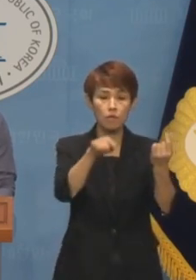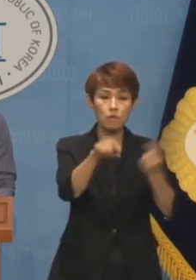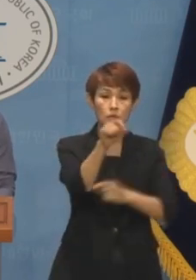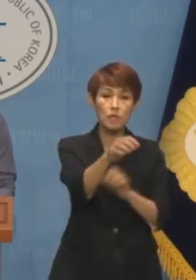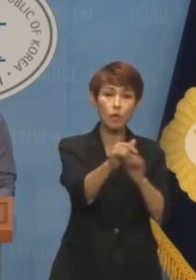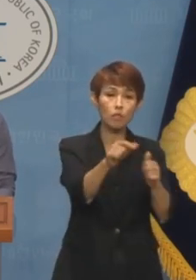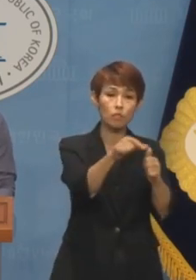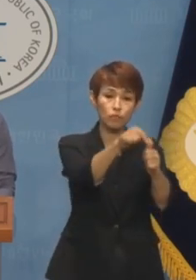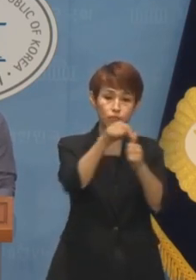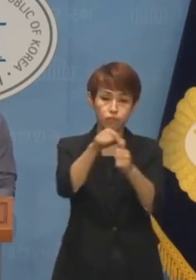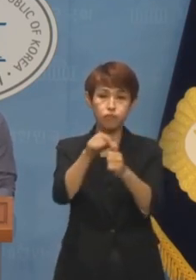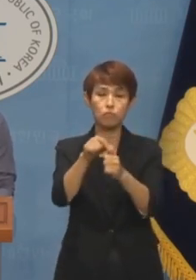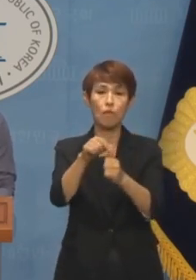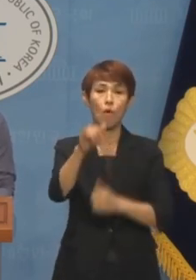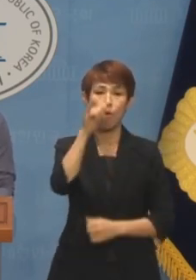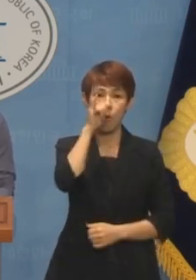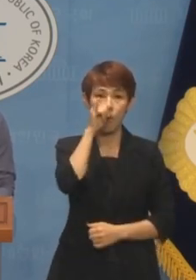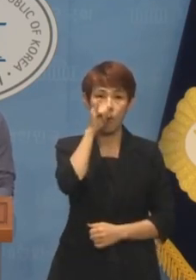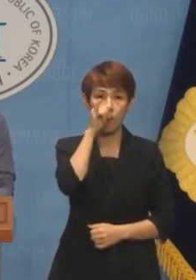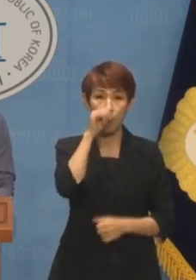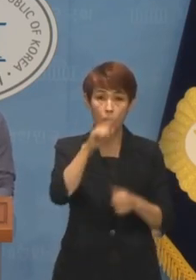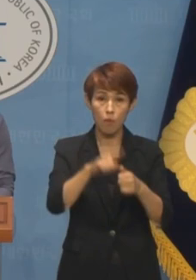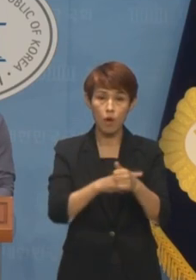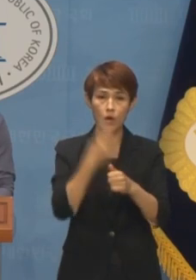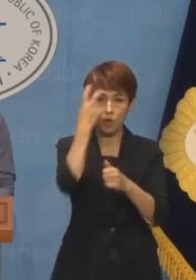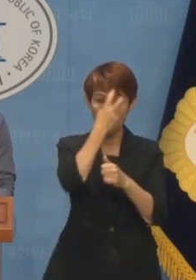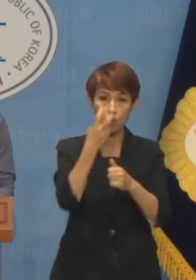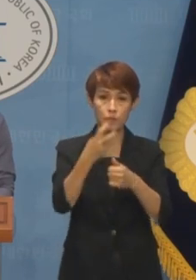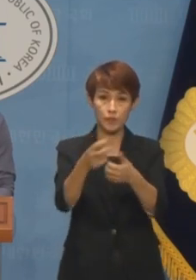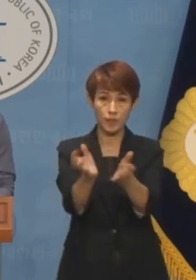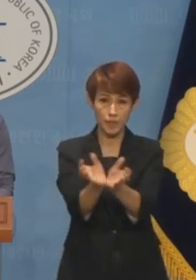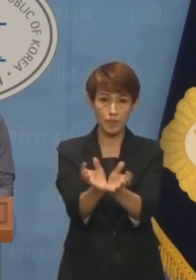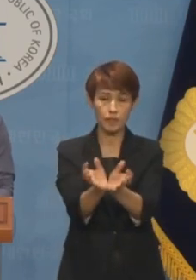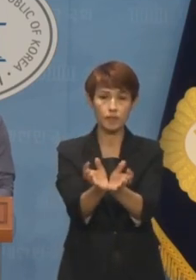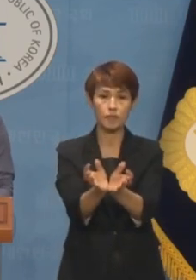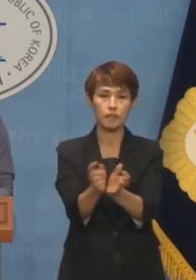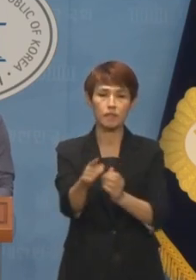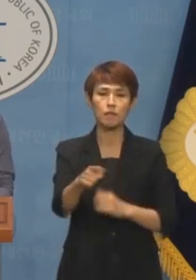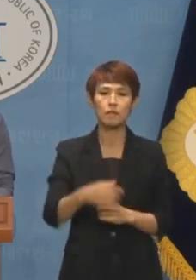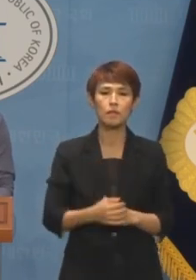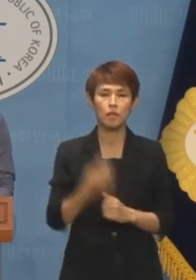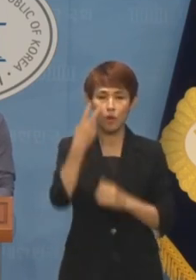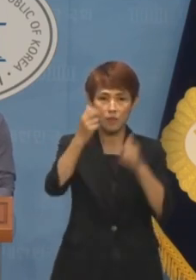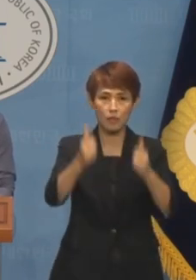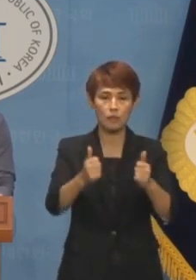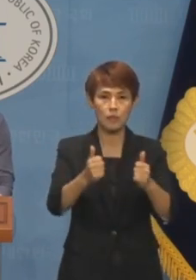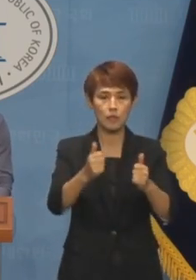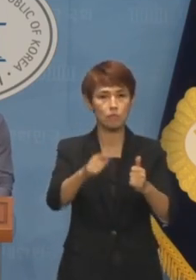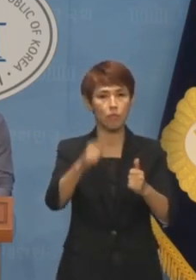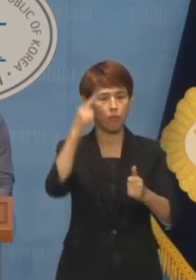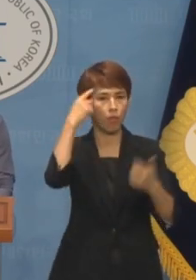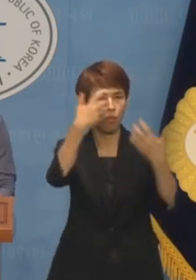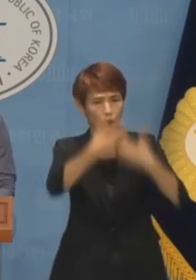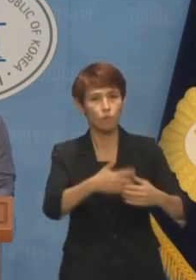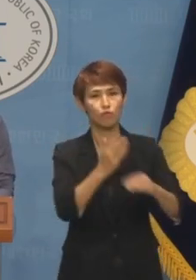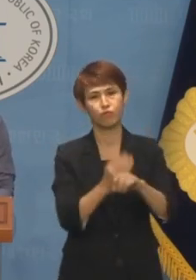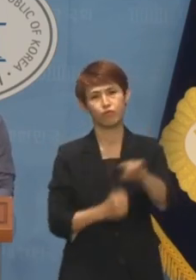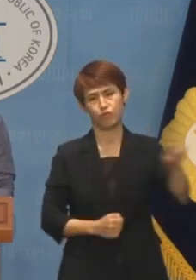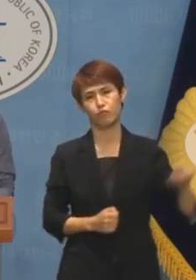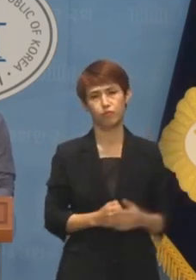연이어 뒤따를 수밖에 없기 때문에 검찰은 현재 일시정지, 마비 상태라고 해도 과언이